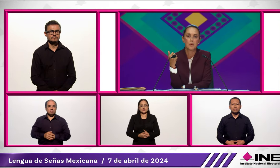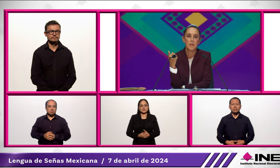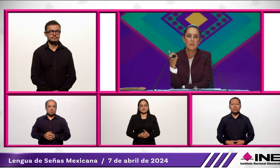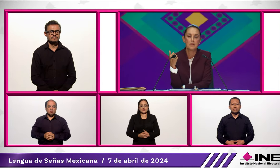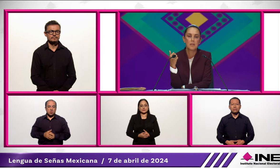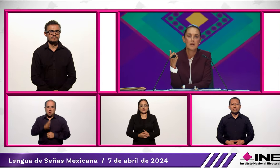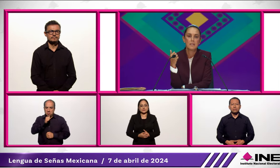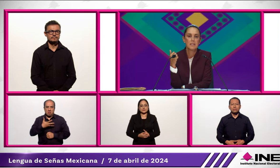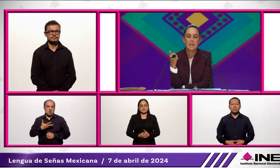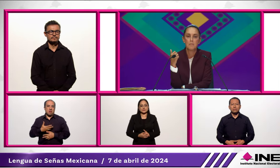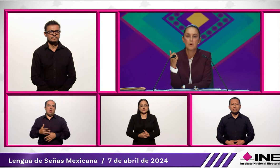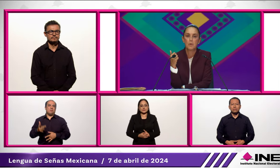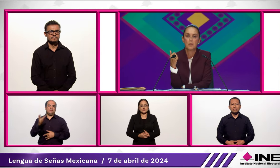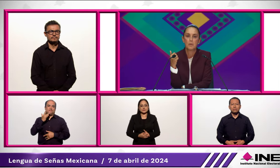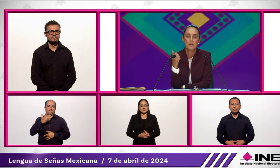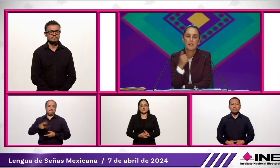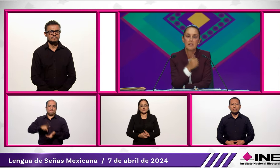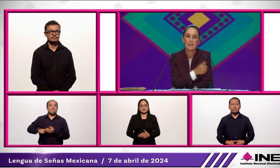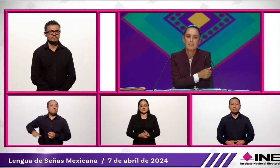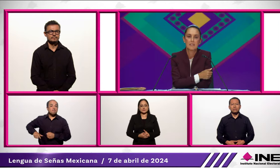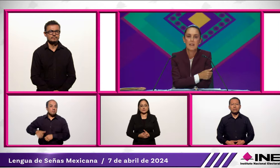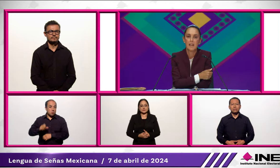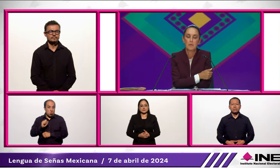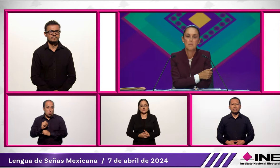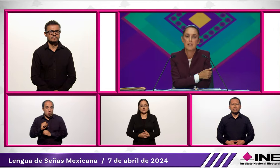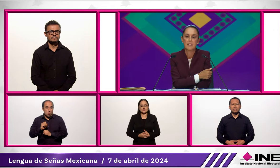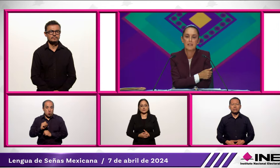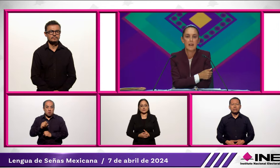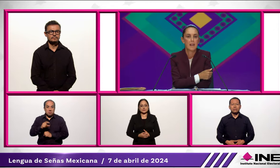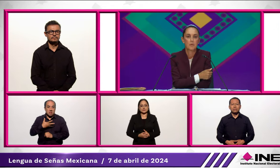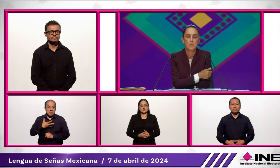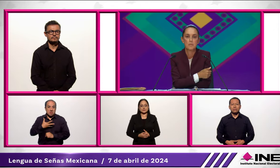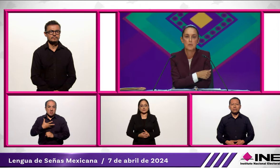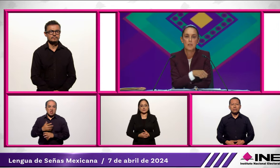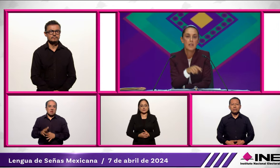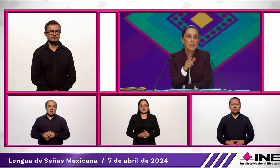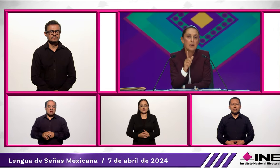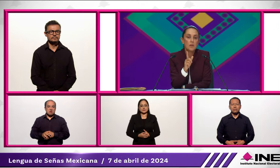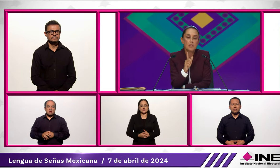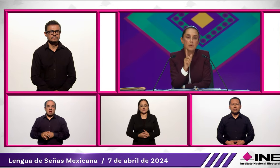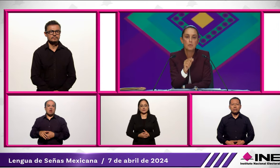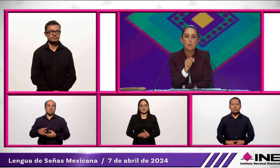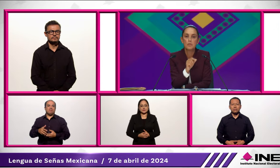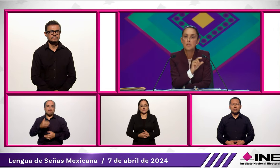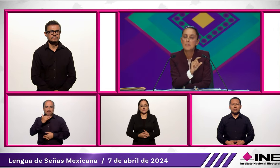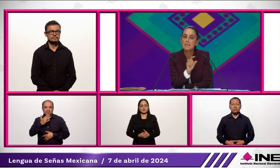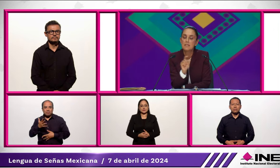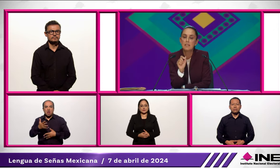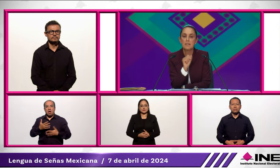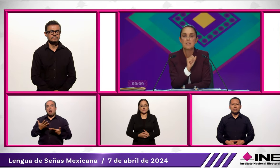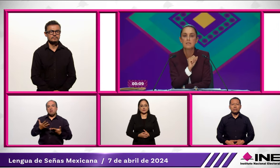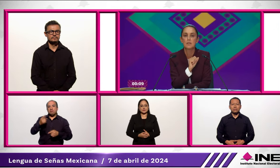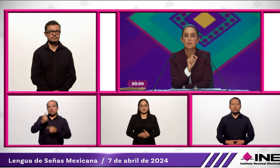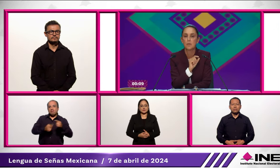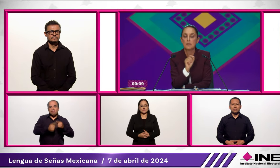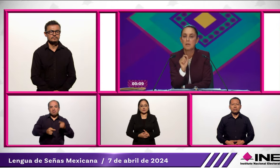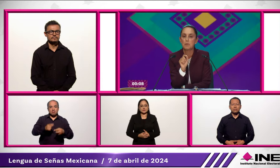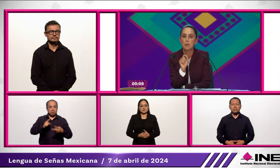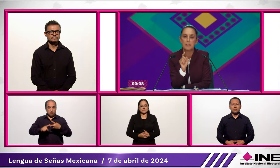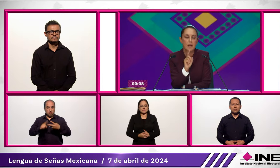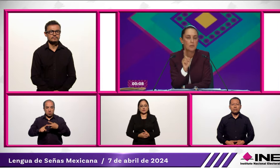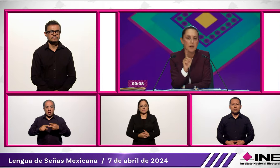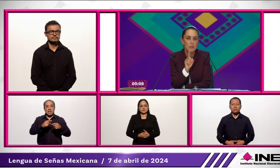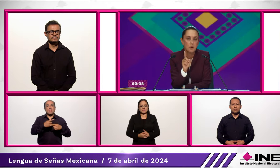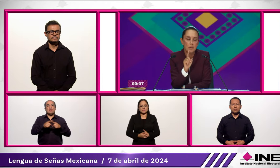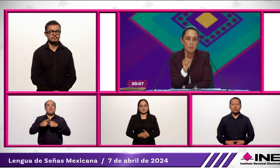lujos en los gobiernos ni tampoco tirar el combate a la corrupción. Y lo segundo, son distintas instituciones